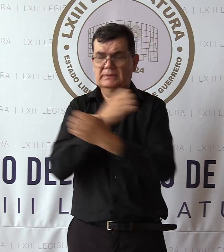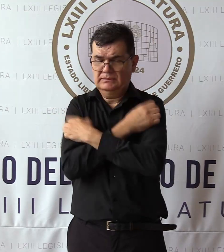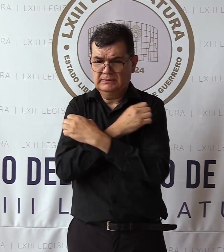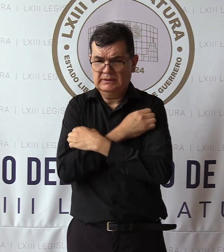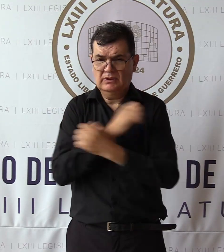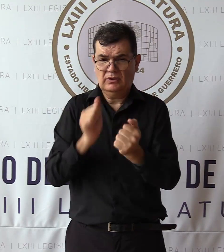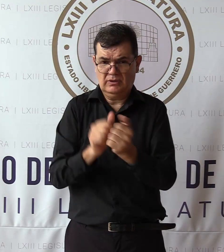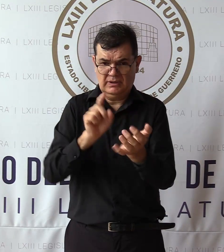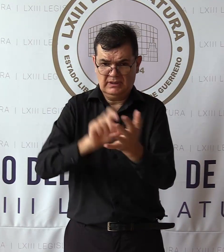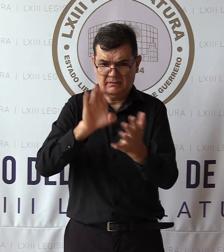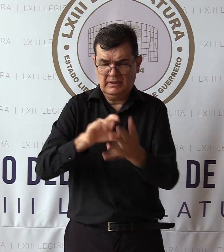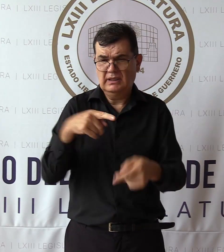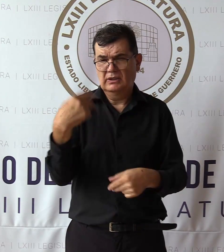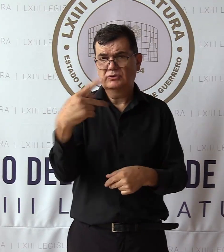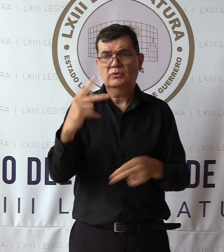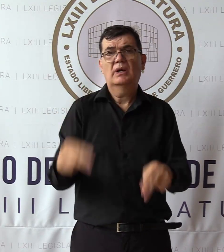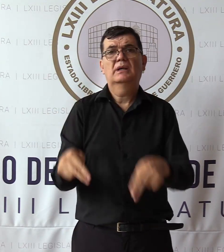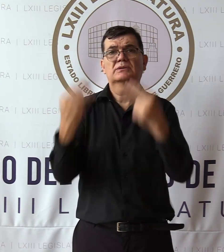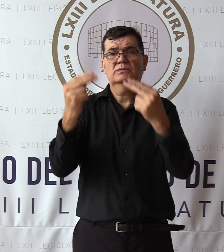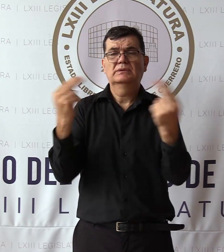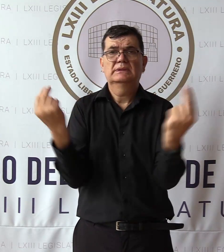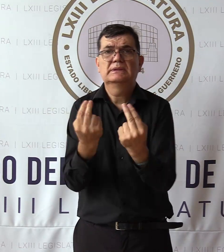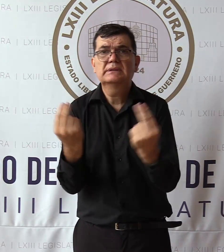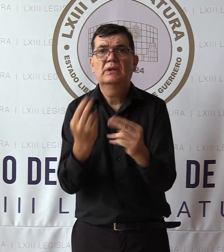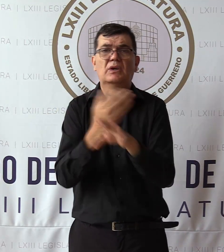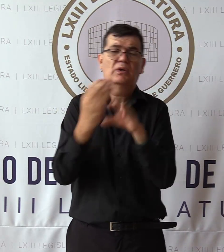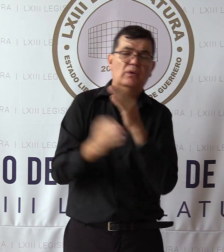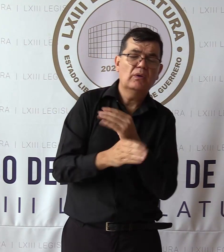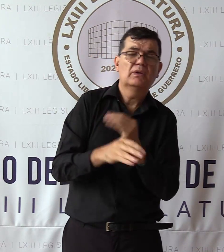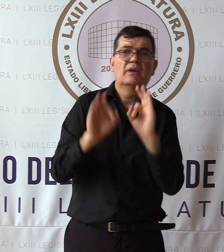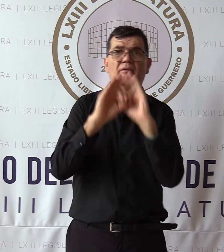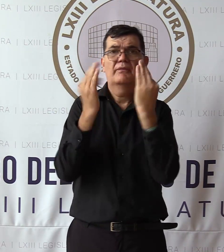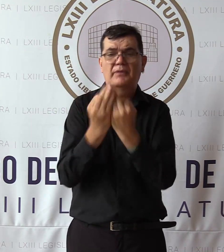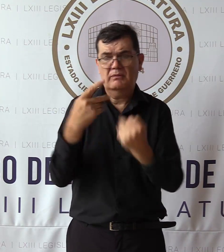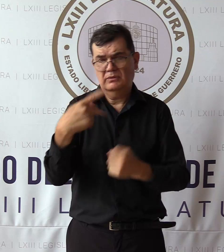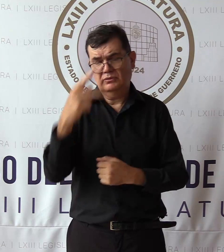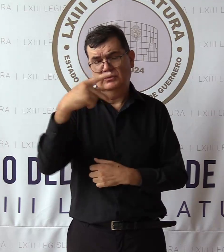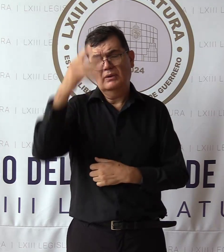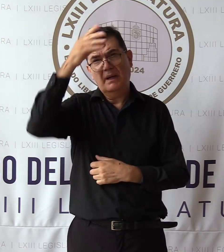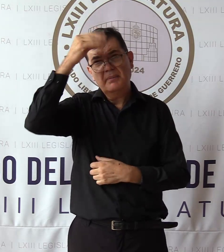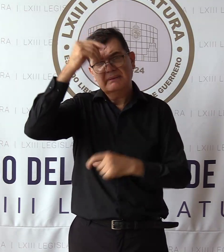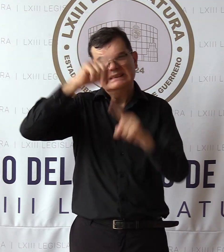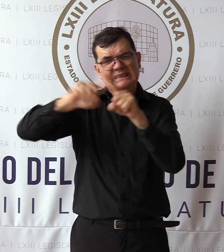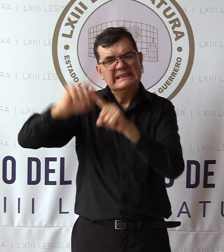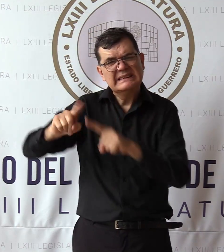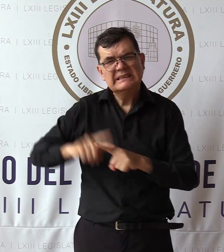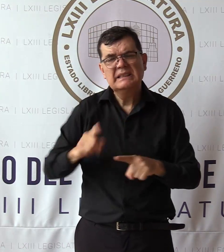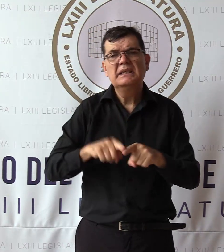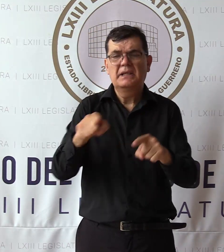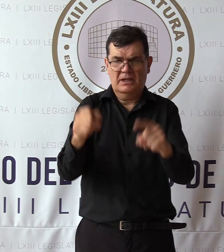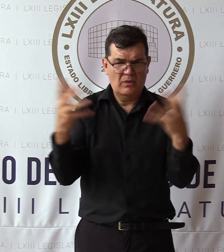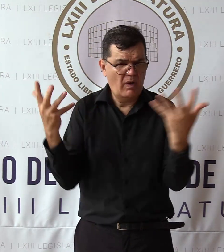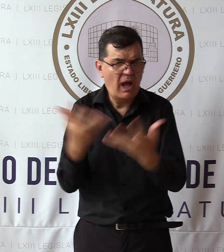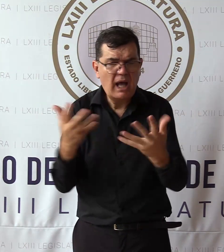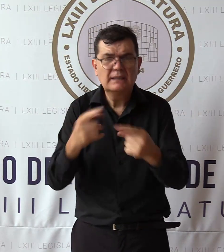sus circunstancias, necesidades, estilos y ritmos de aprendizajes diversos, realizarán lo siguiente.